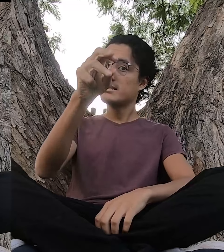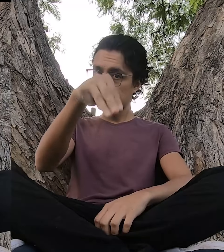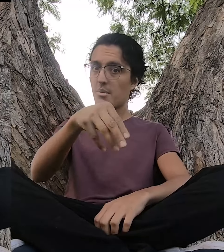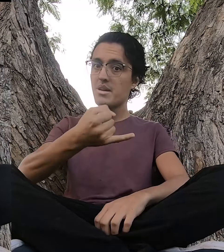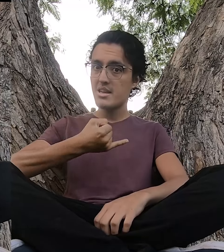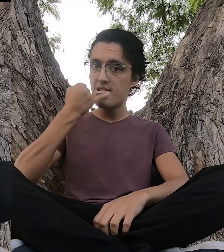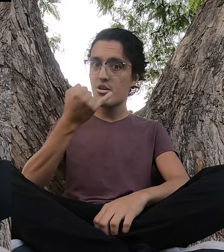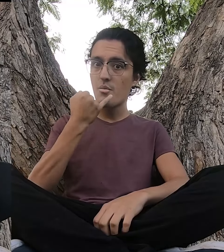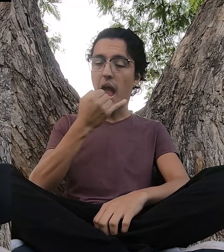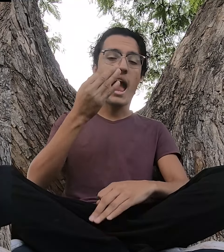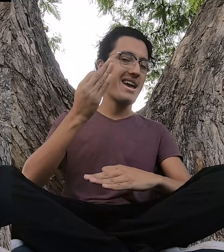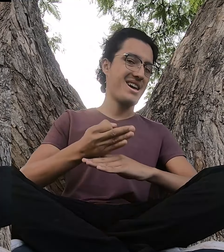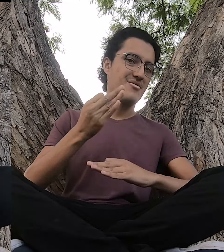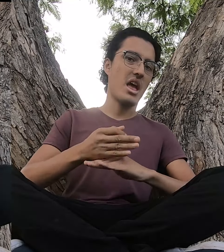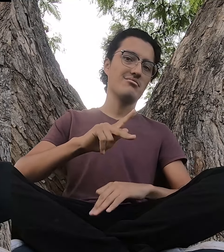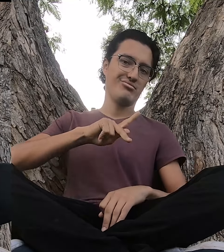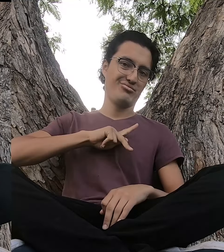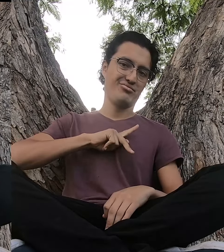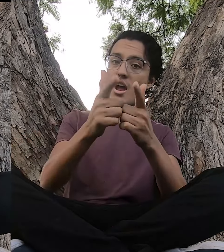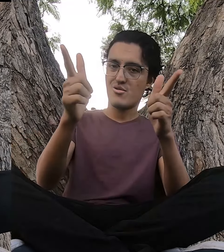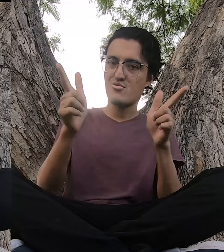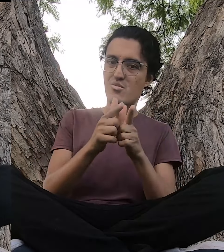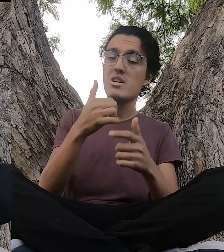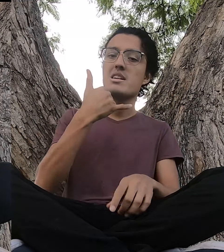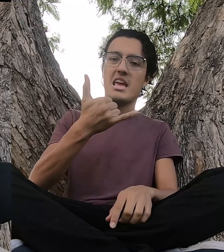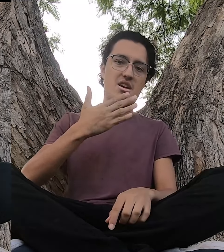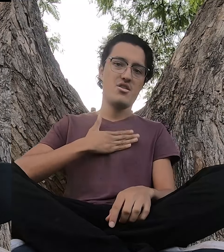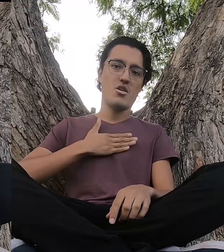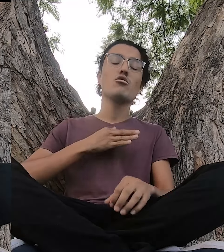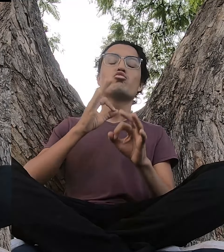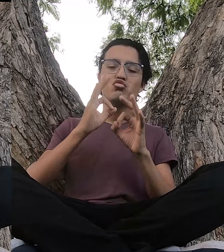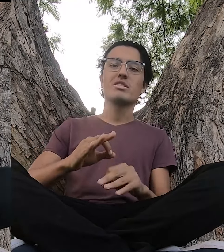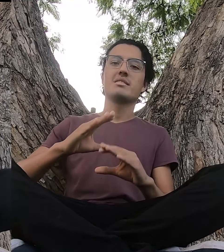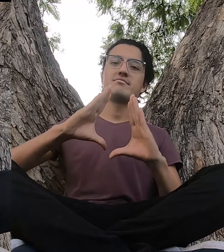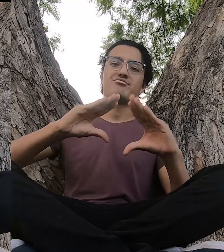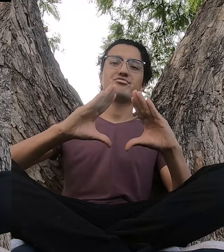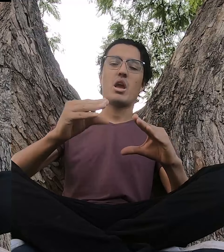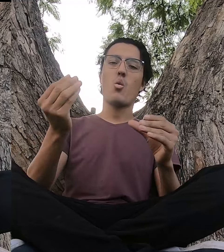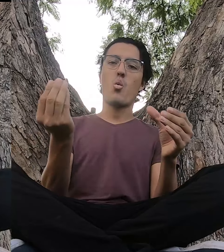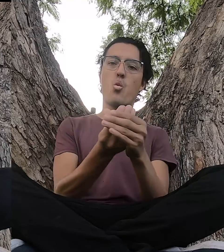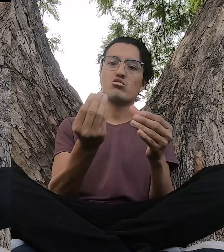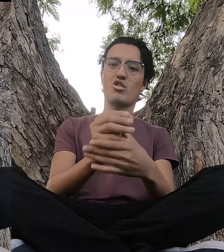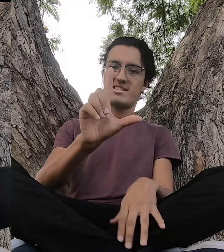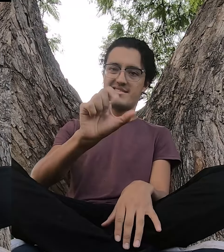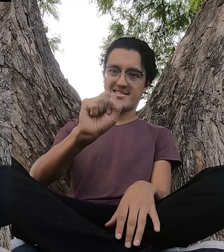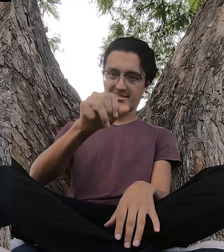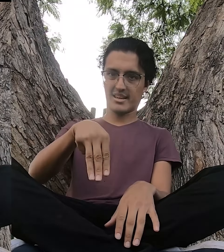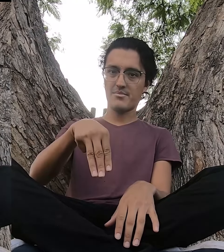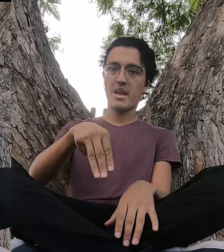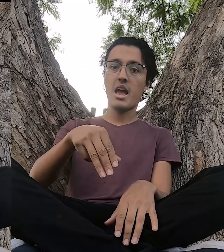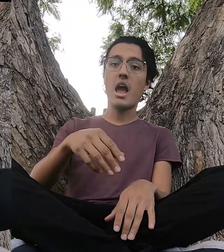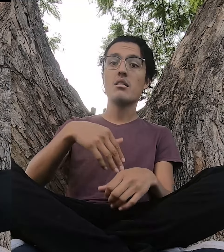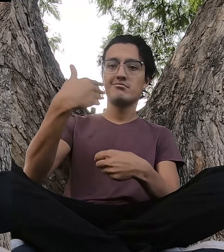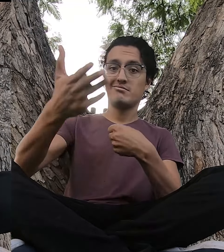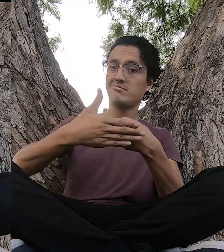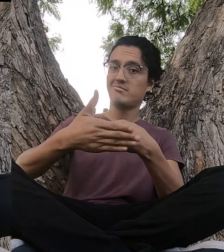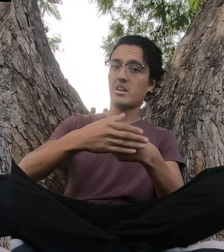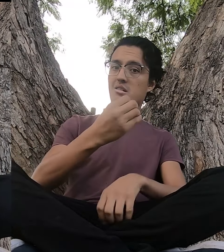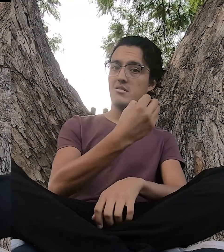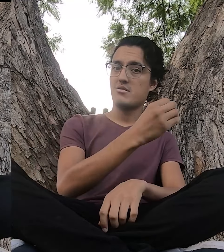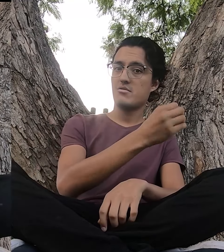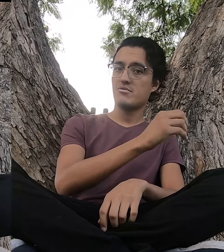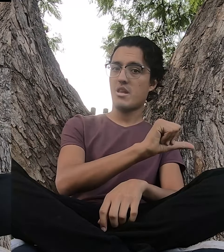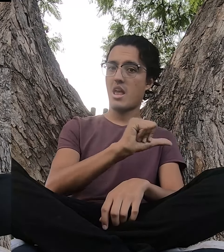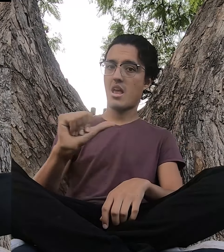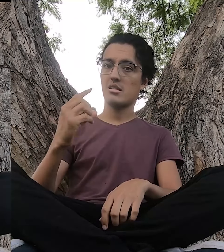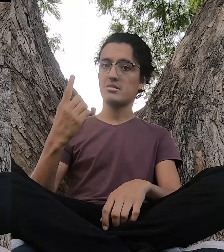personas sordas, la lengua de señas incluso, en este momento mi agrupación y yo estamos ofreciendo un curso de lengua de señas mexicana